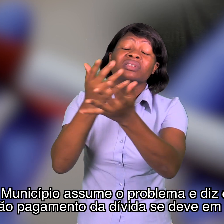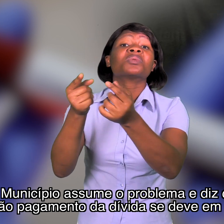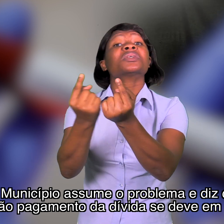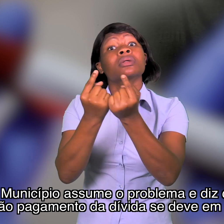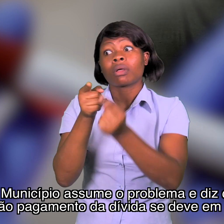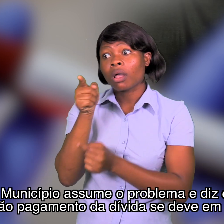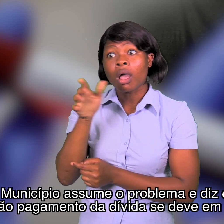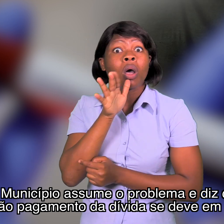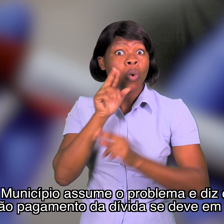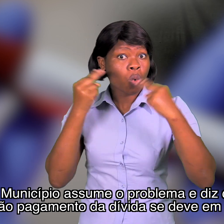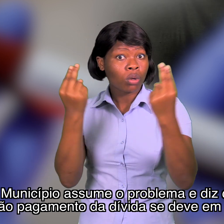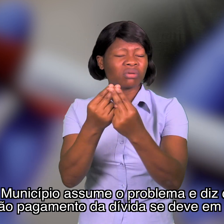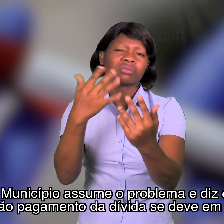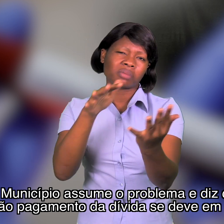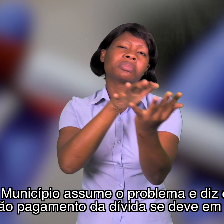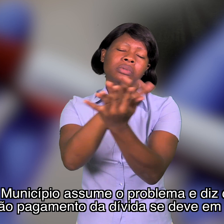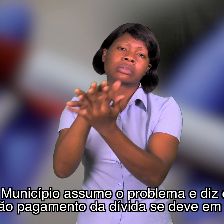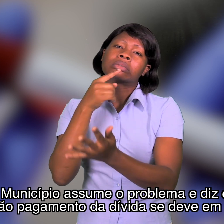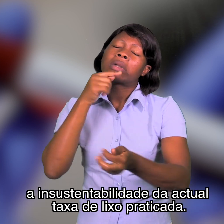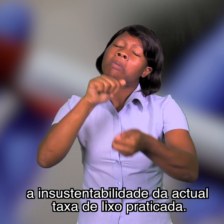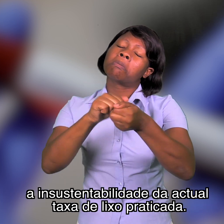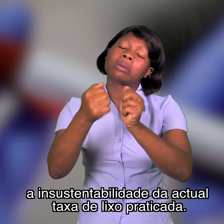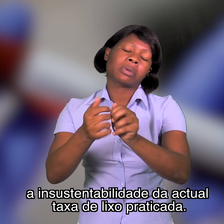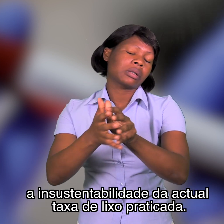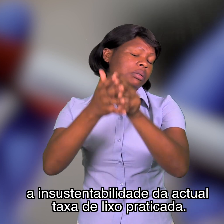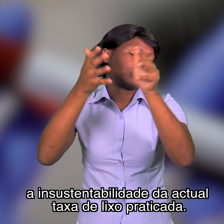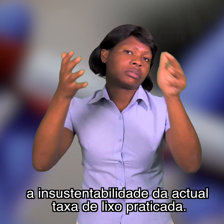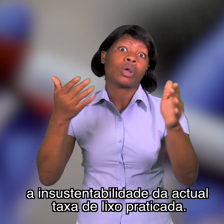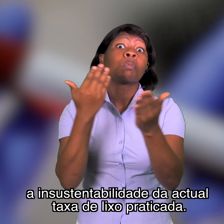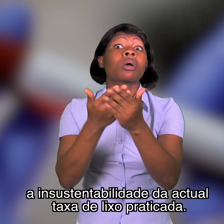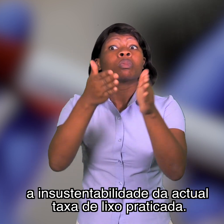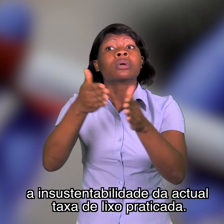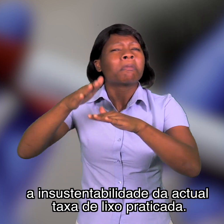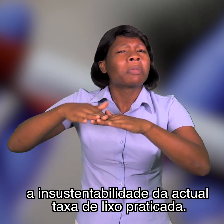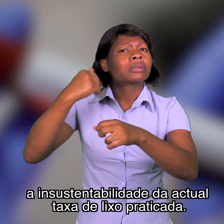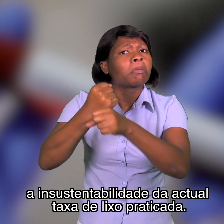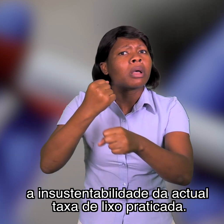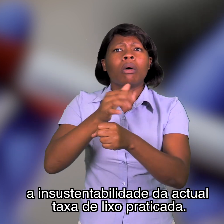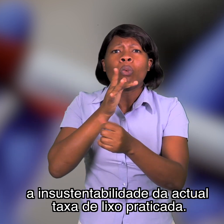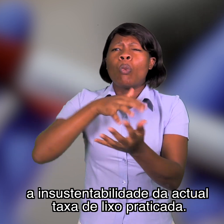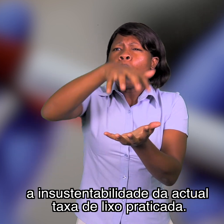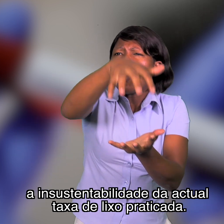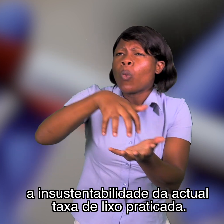pagamento da dívida se deve, em parte, à insustentabilidade da atual taxa de lixo praticada.